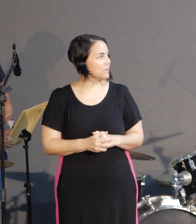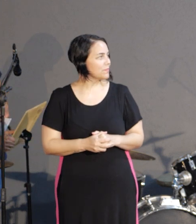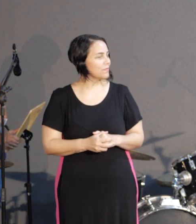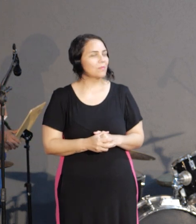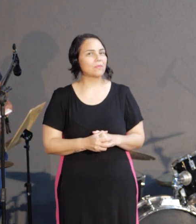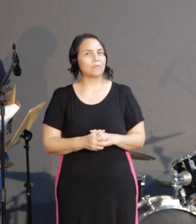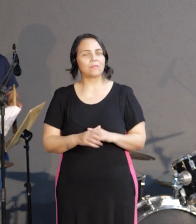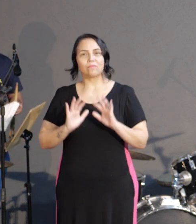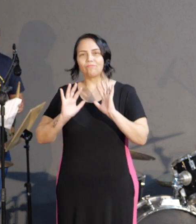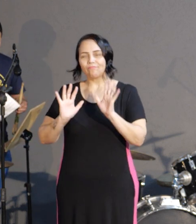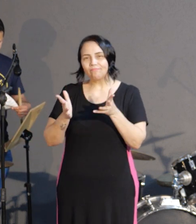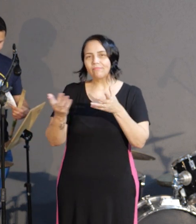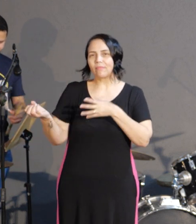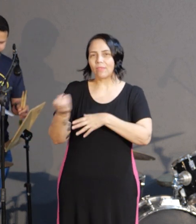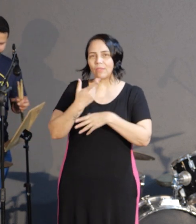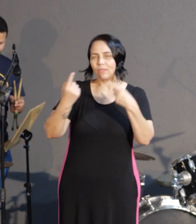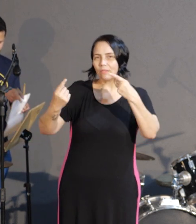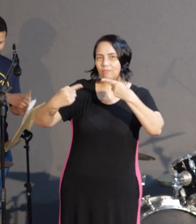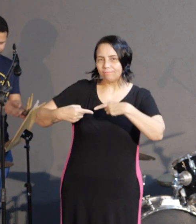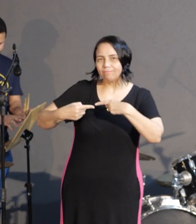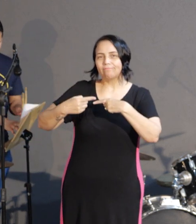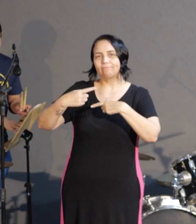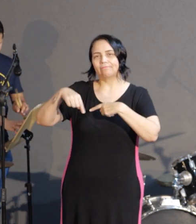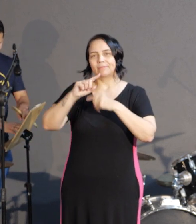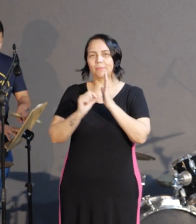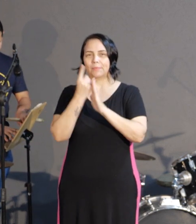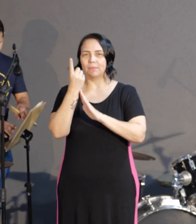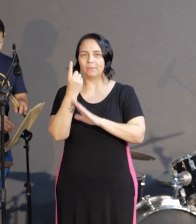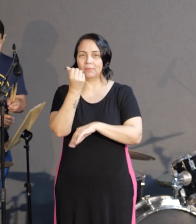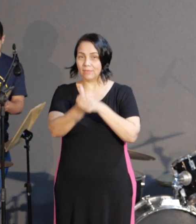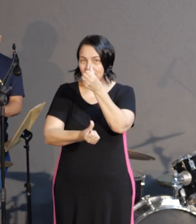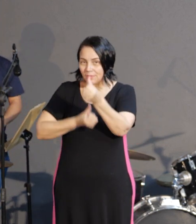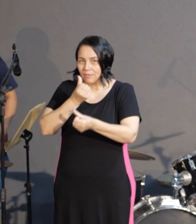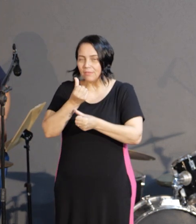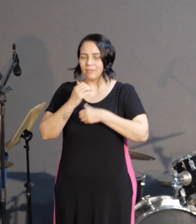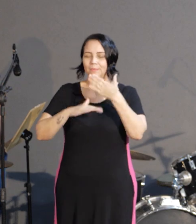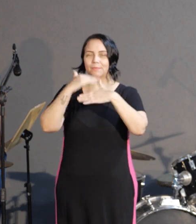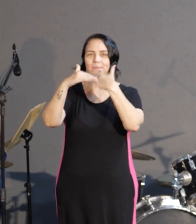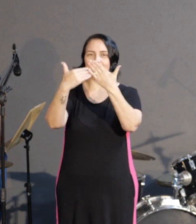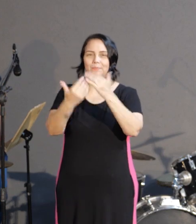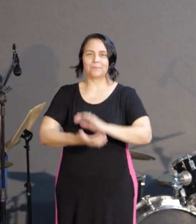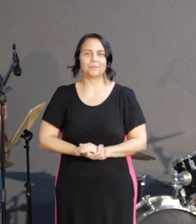já foi um bom desafio para esse primeiro semestre desenvolver esses toques duplos.